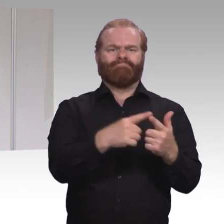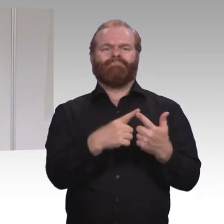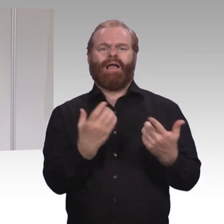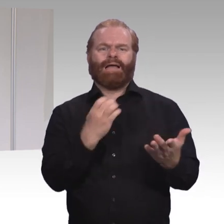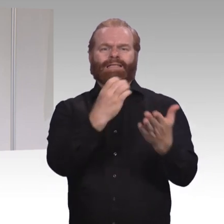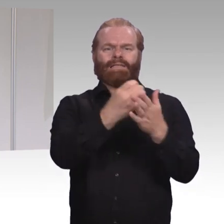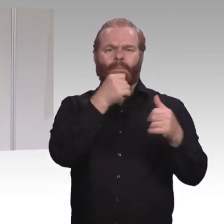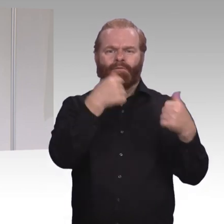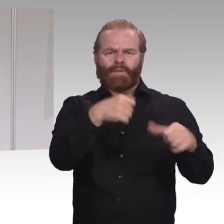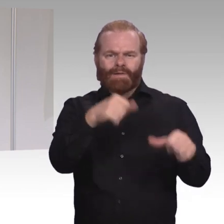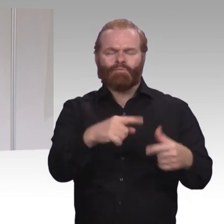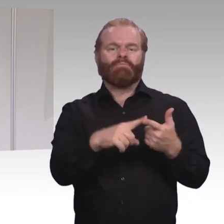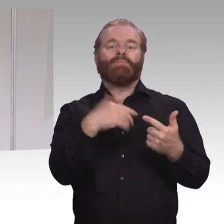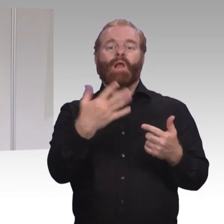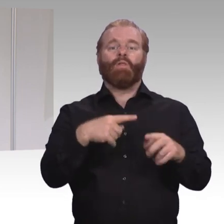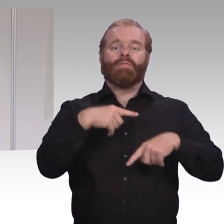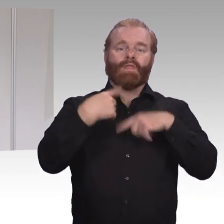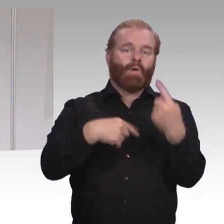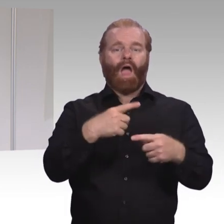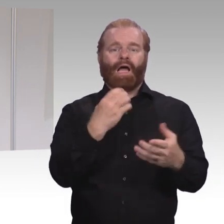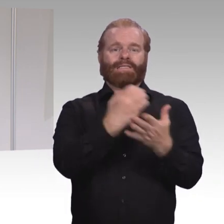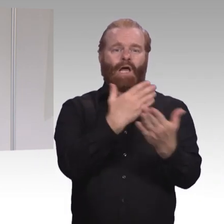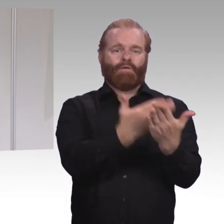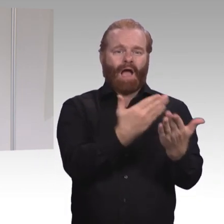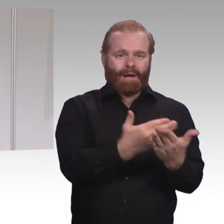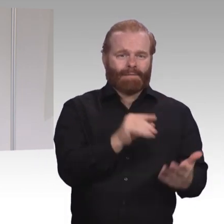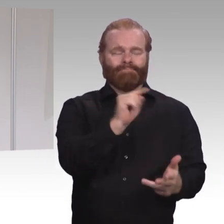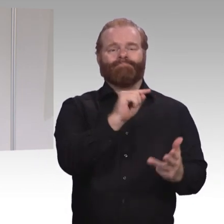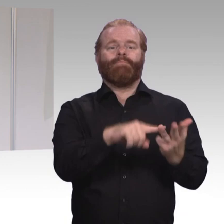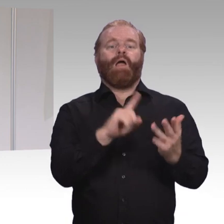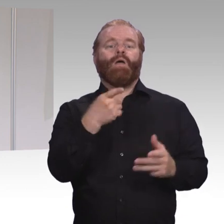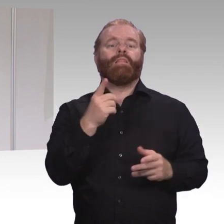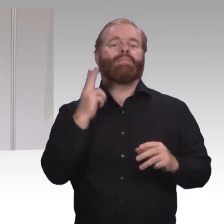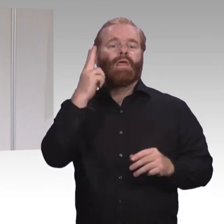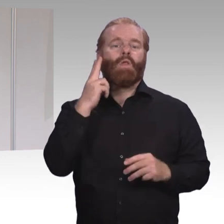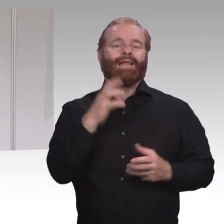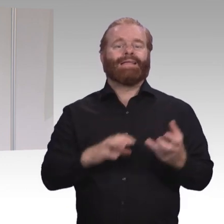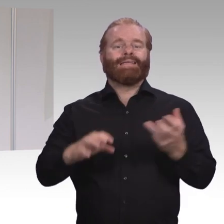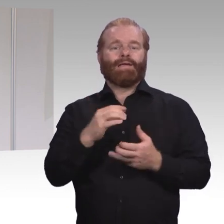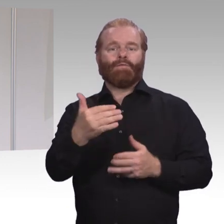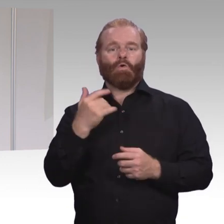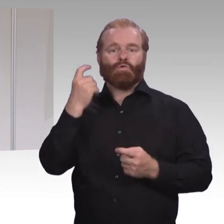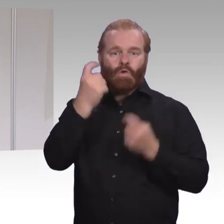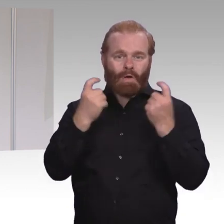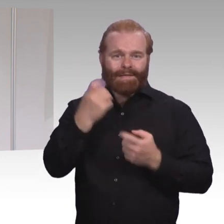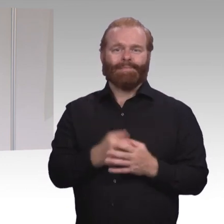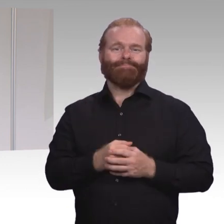diesen Aufgaben gebunden. Von der Präsenz an den Grenzen unseres östlichen Bündnisgebietes über